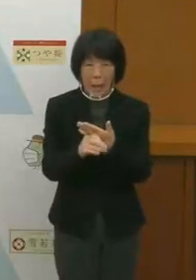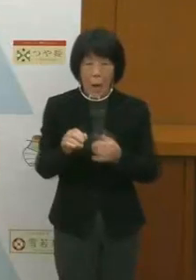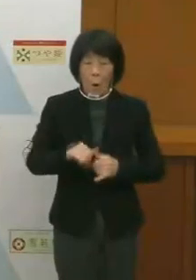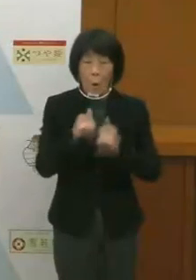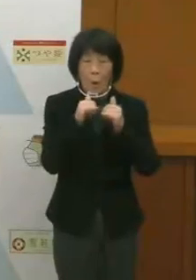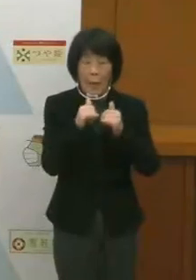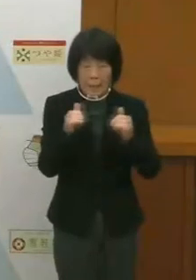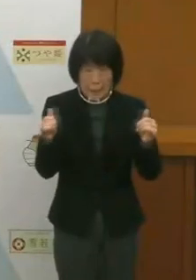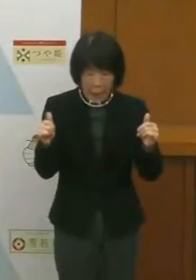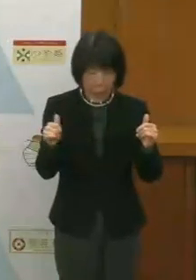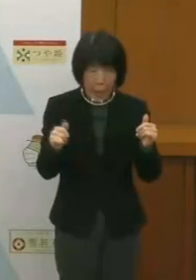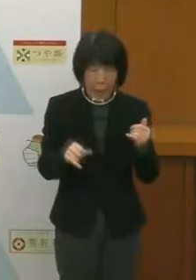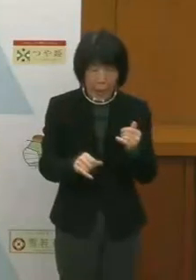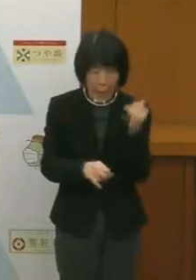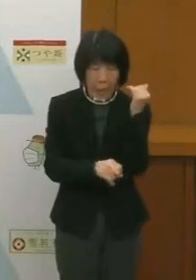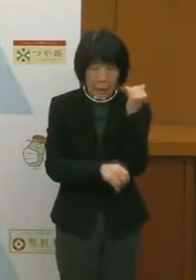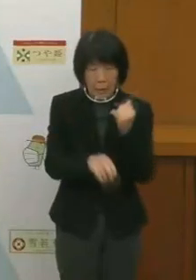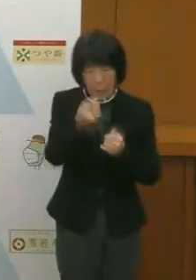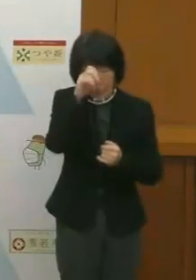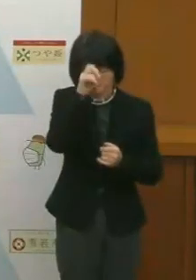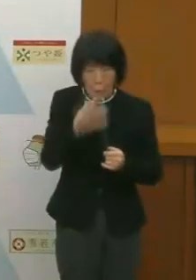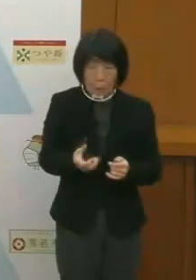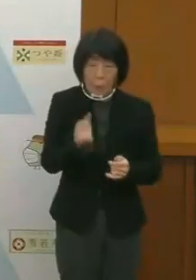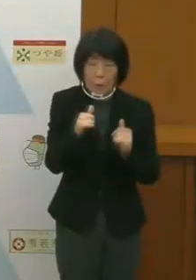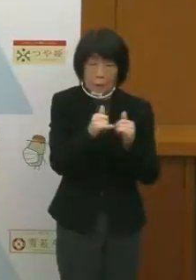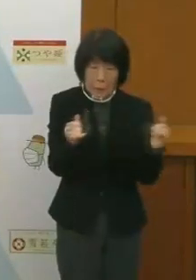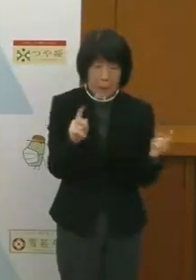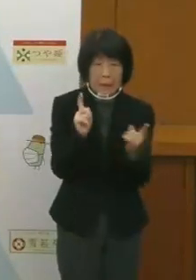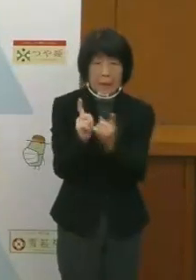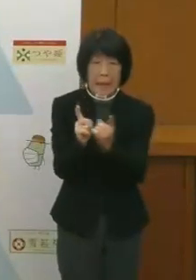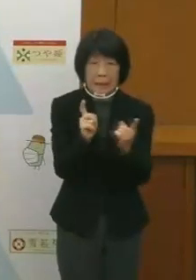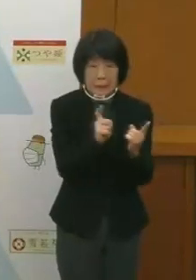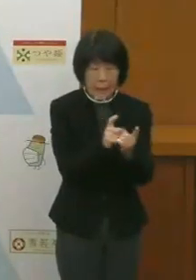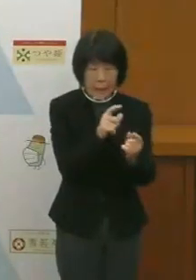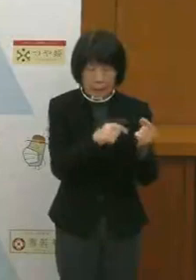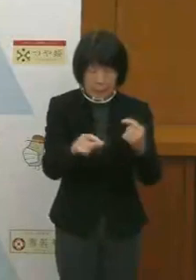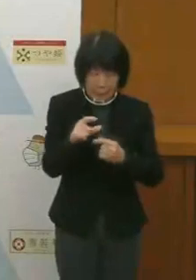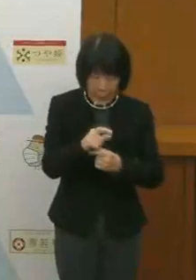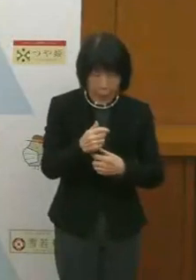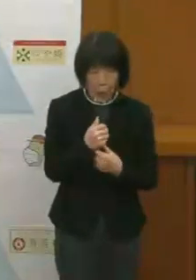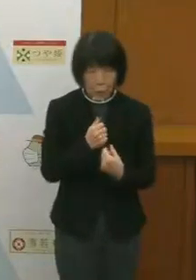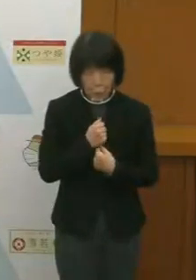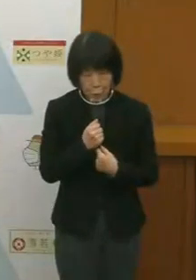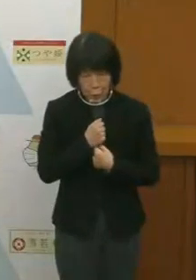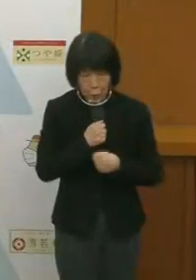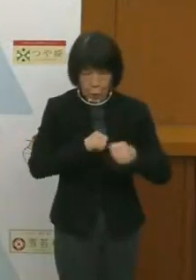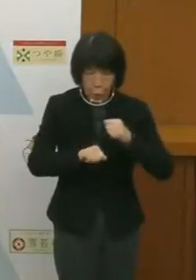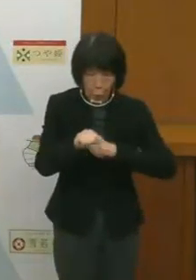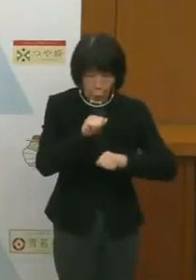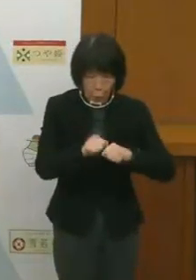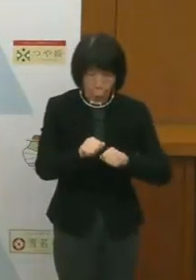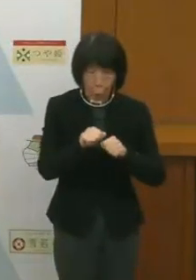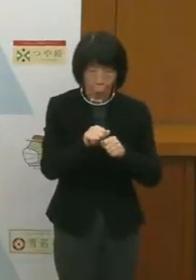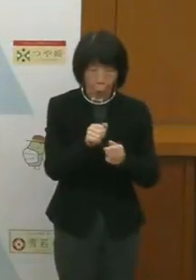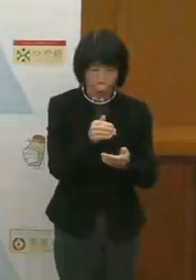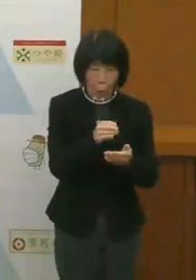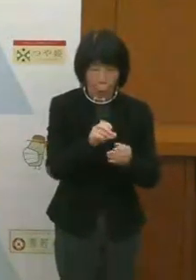齢者や基礎疾患のある重症化リスクの高い方に対してより慎重な行動を呼びかけるということと、